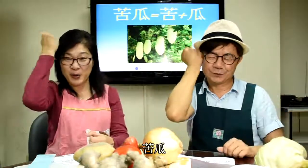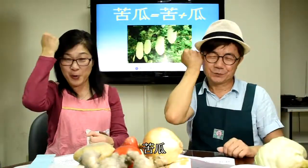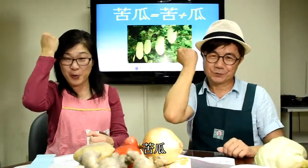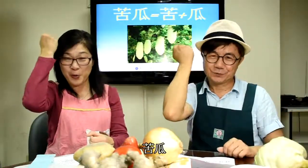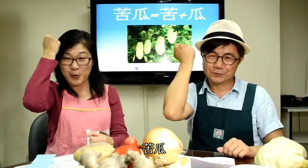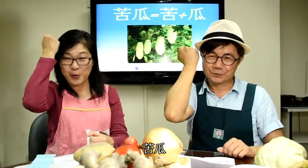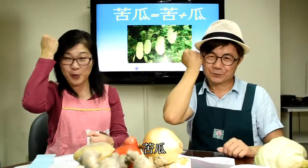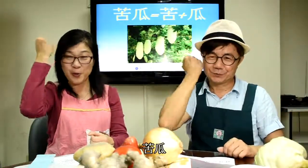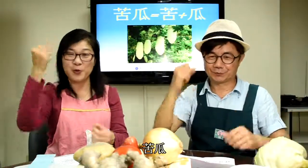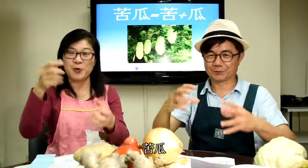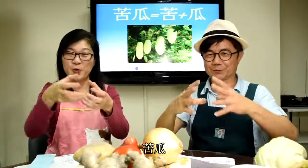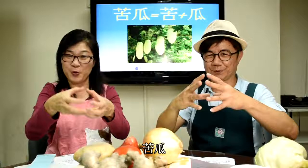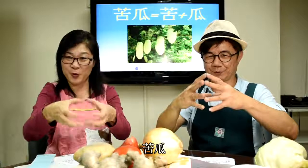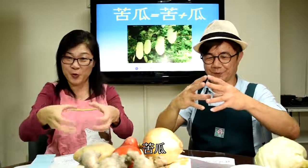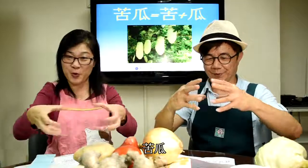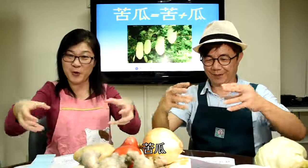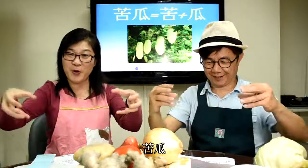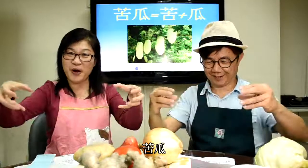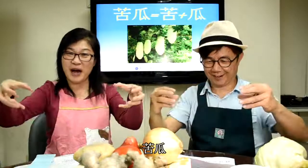苦瓜，